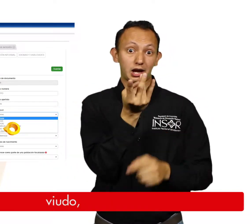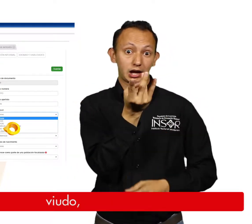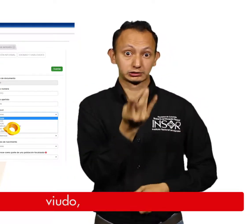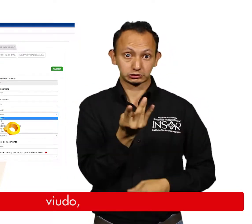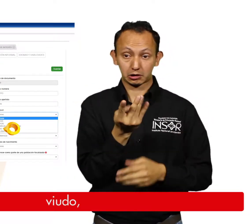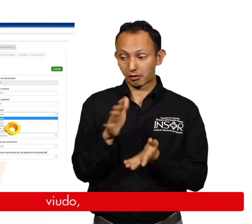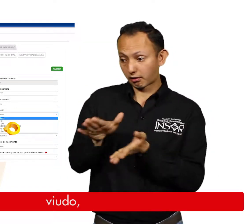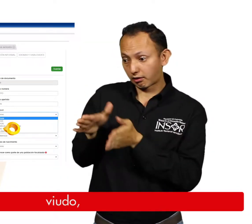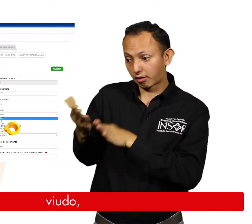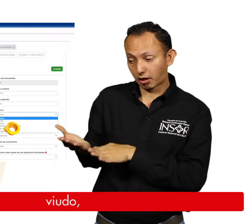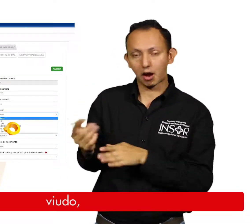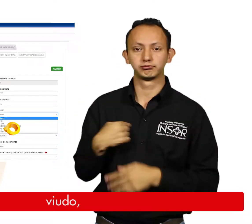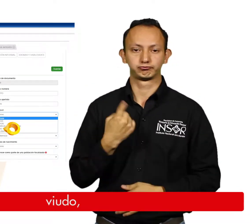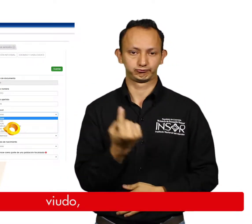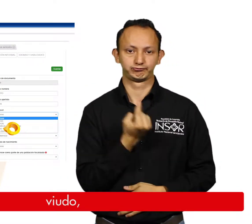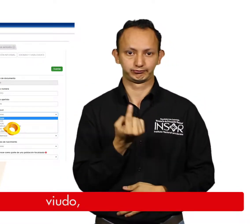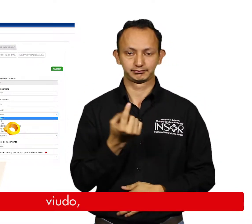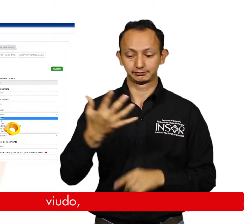viudo,